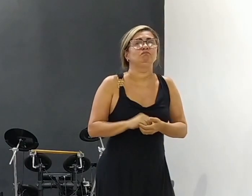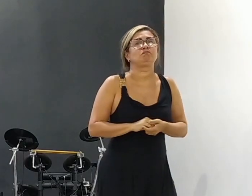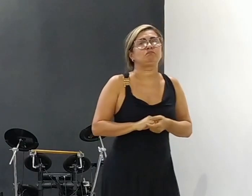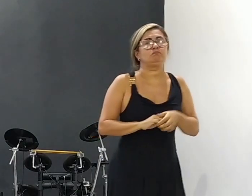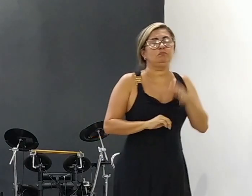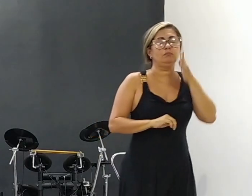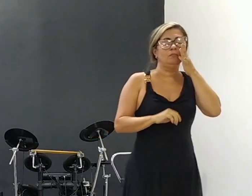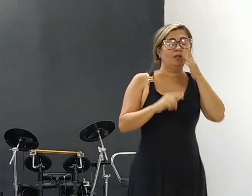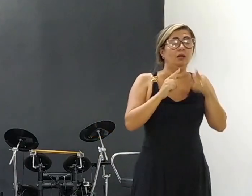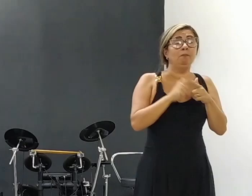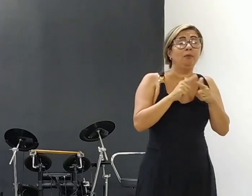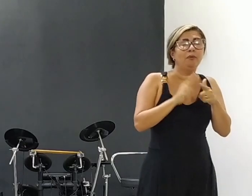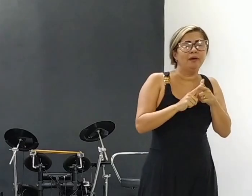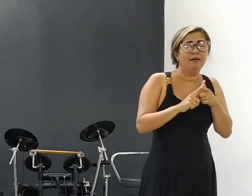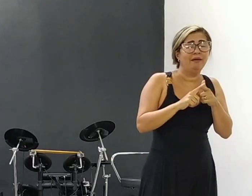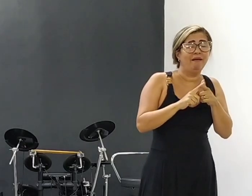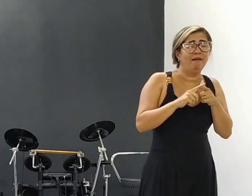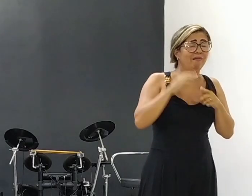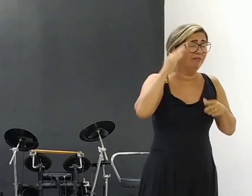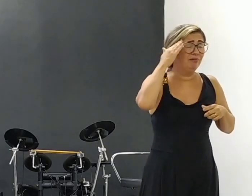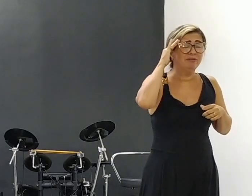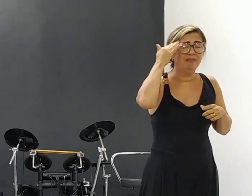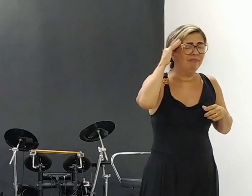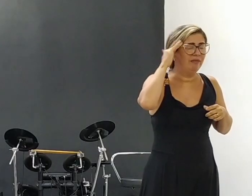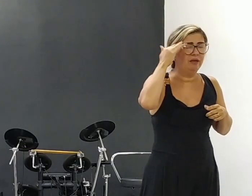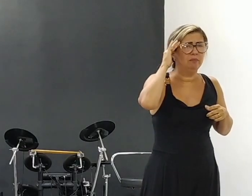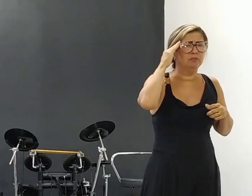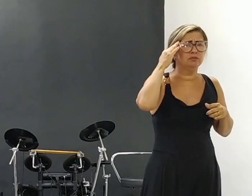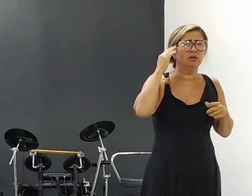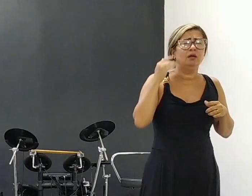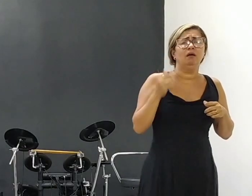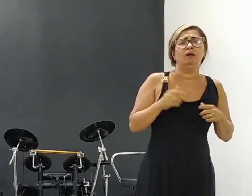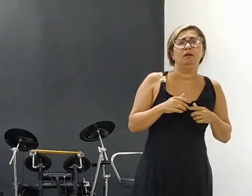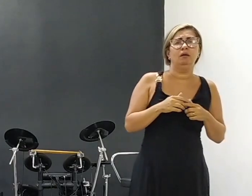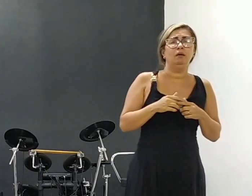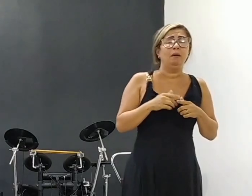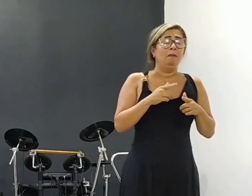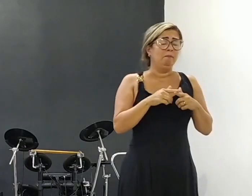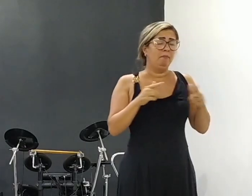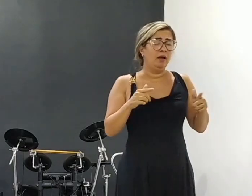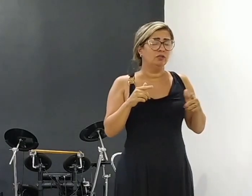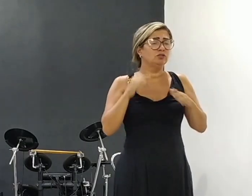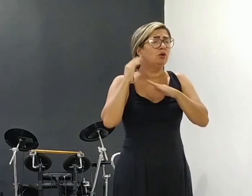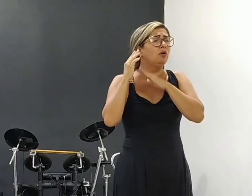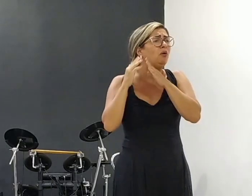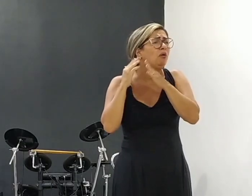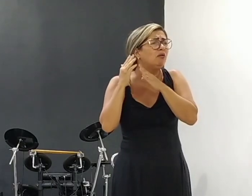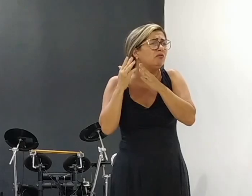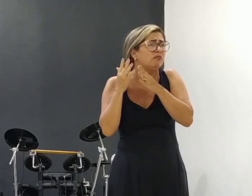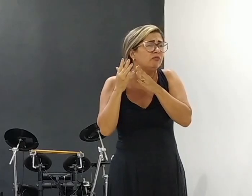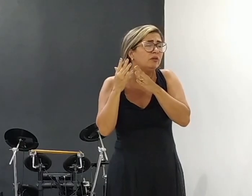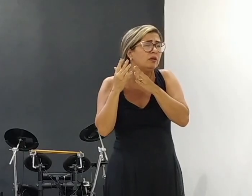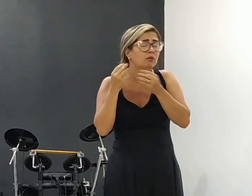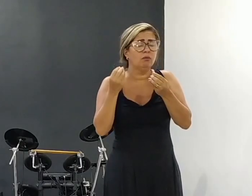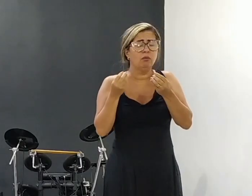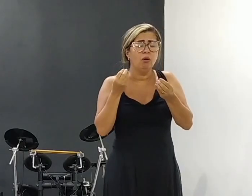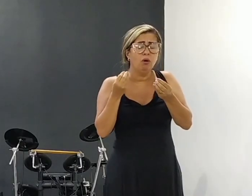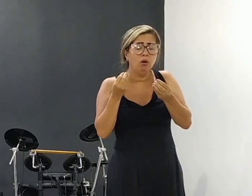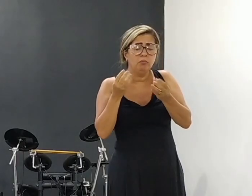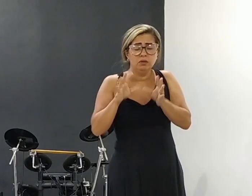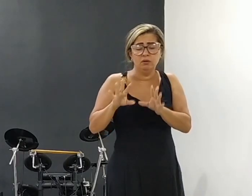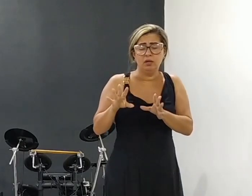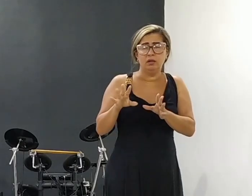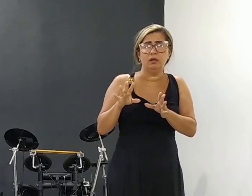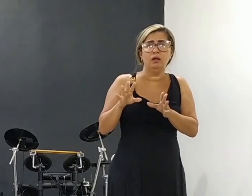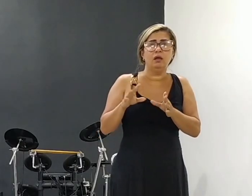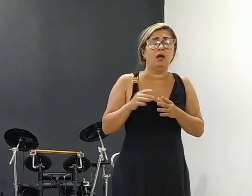ouve, porque a gente não entende. Você vai falar assim, mas ouvir e escutar é a mesma coisa. Não, não é. Escutar, a gente escuta. A gente acabou de